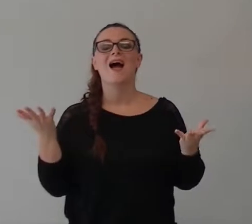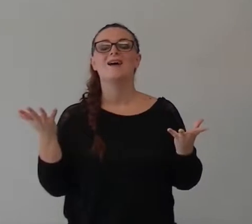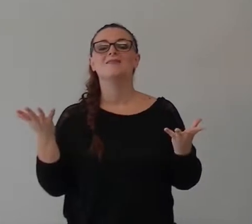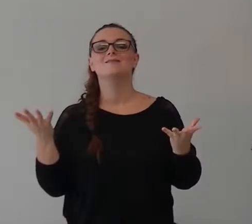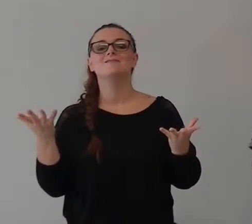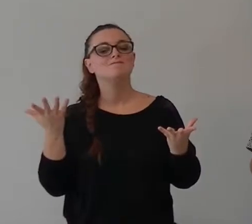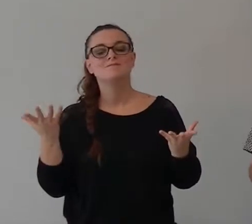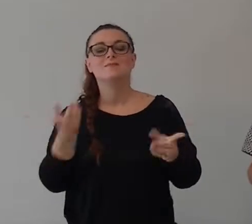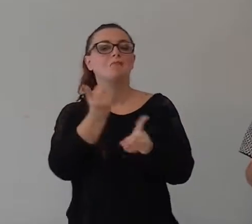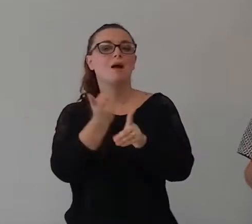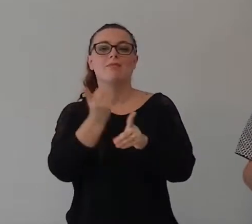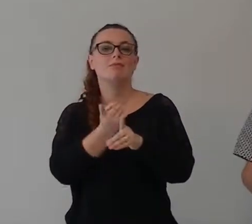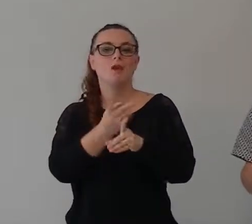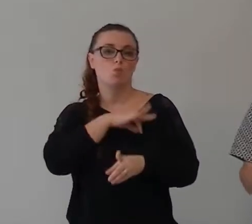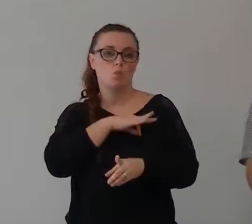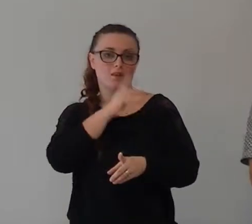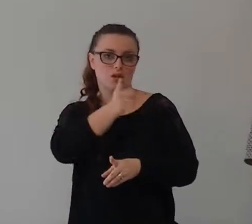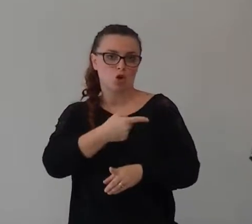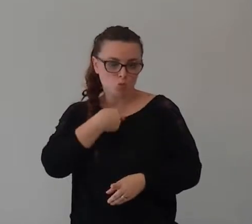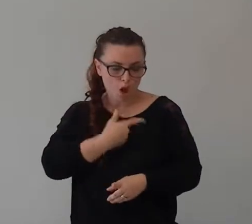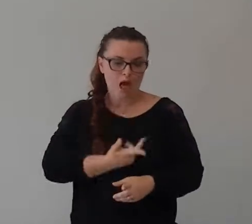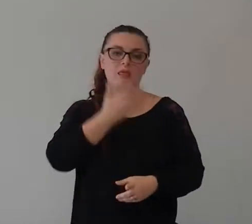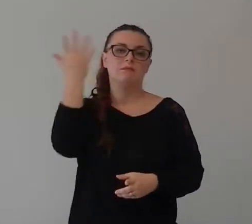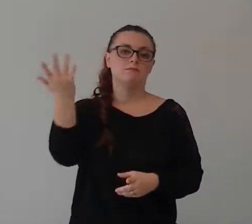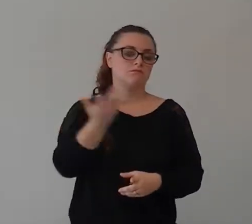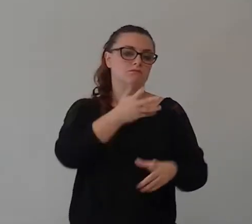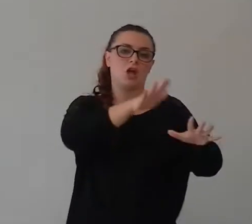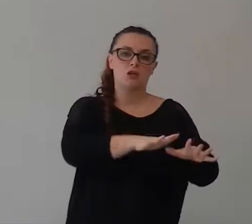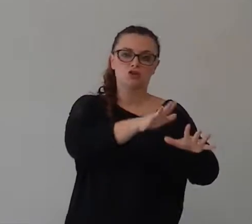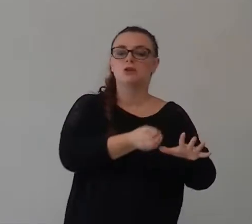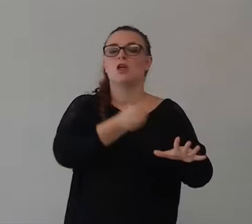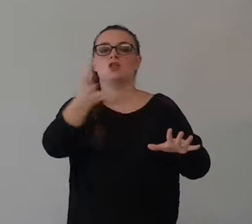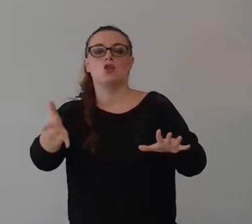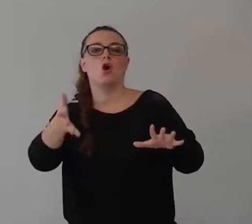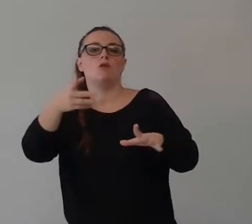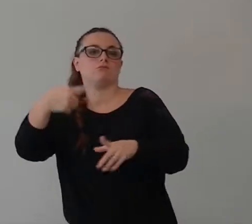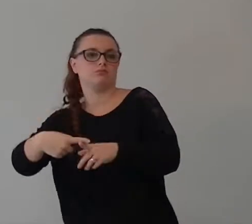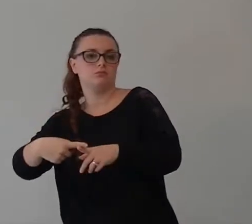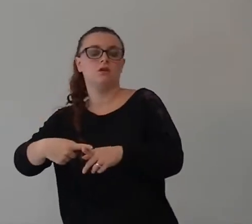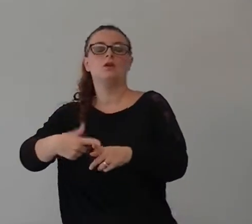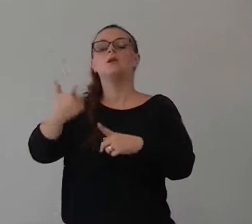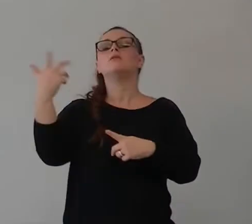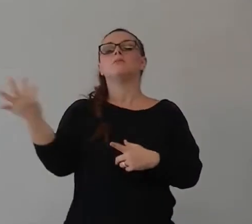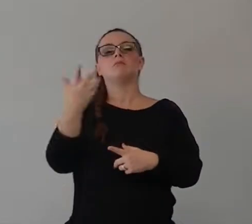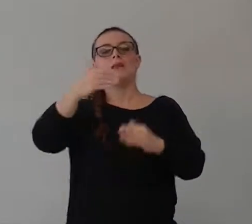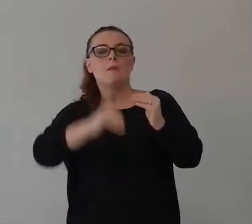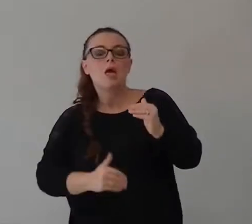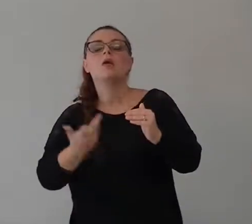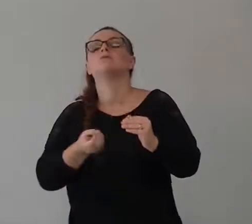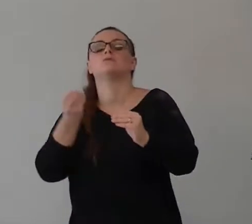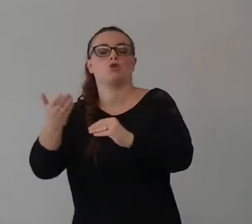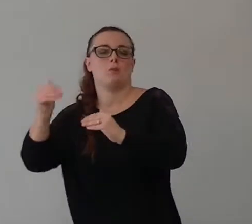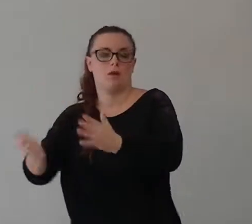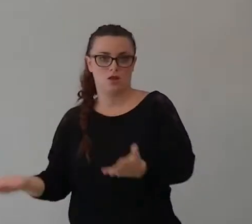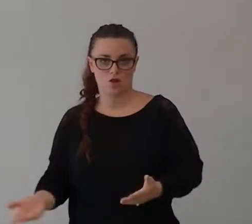prospero sei, più devi dare. E non basta più il 10%. Perché? Perché c'è il comandamento